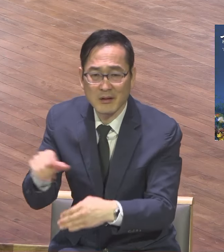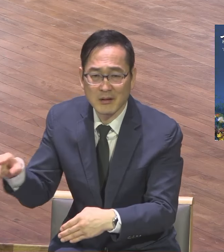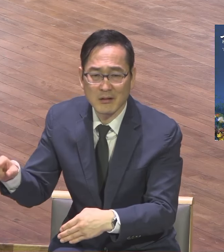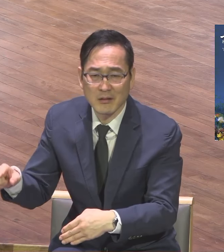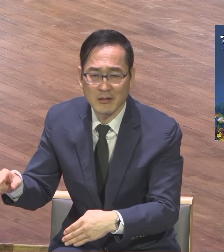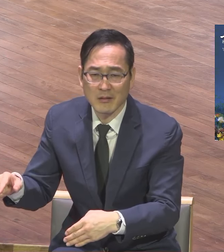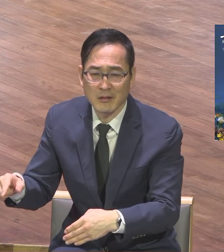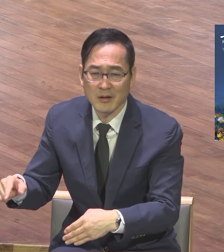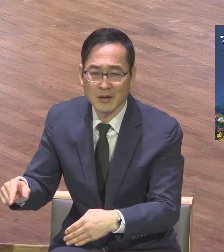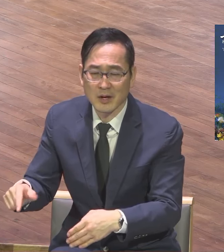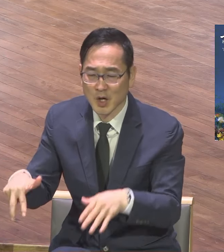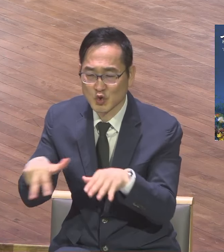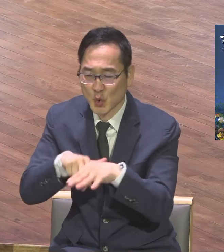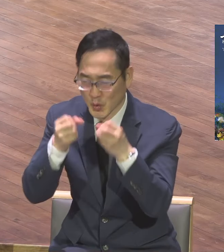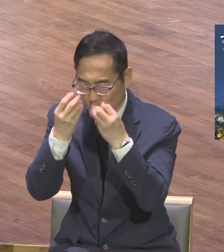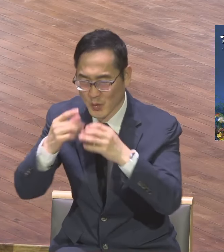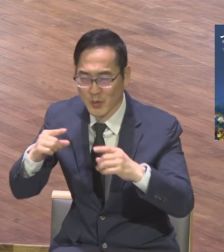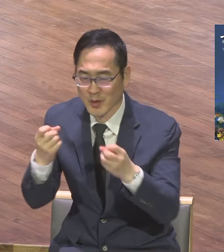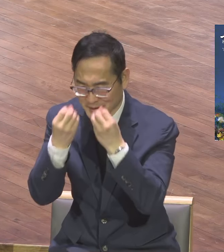종교개혁한